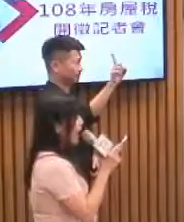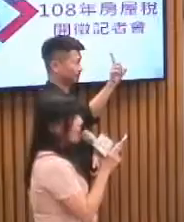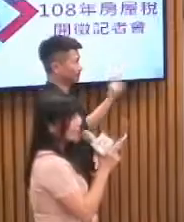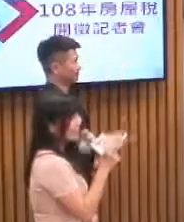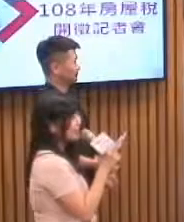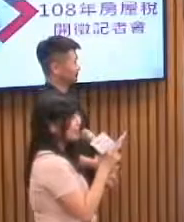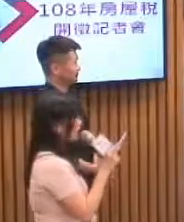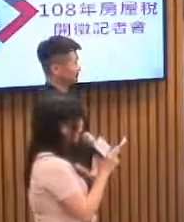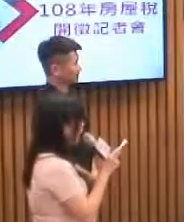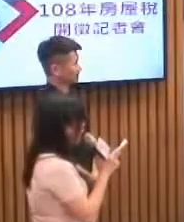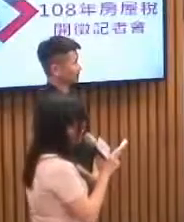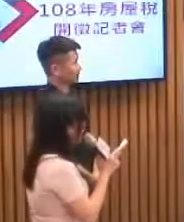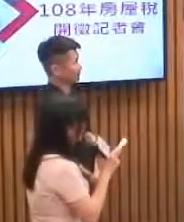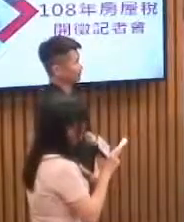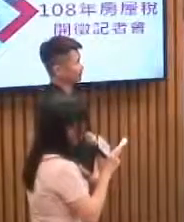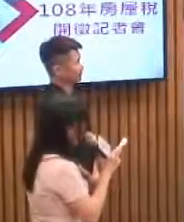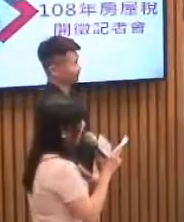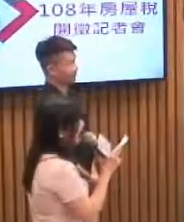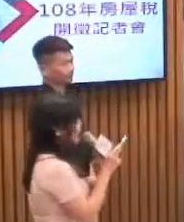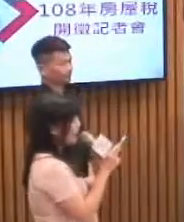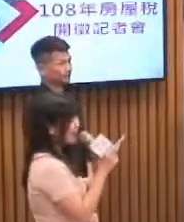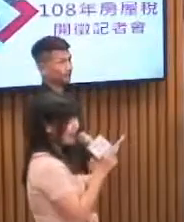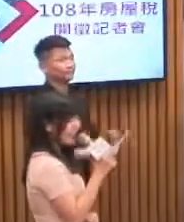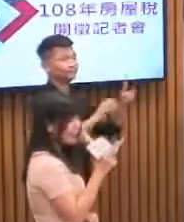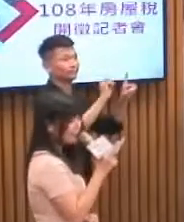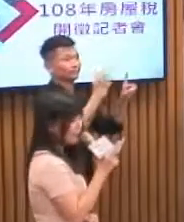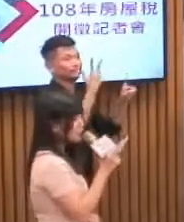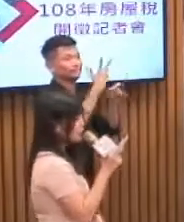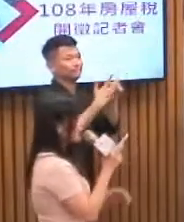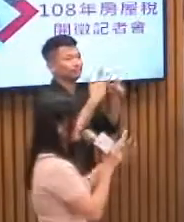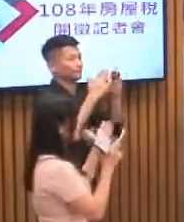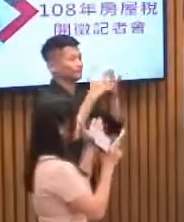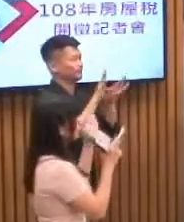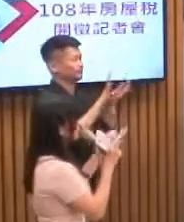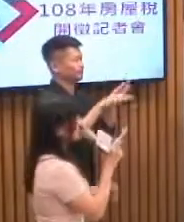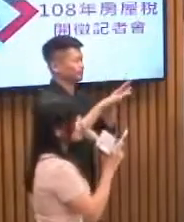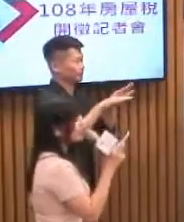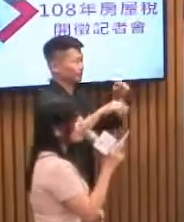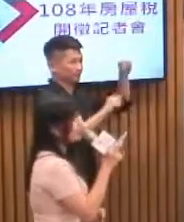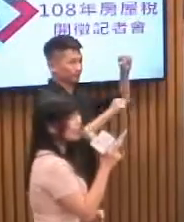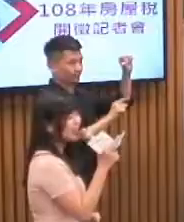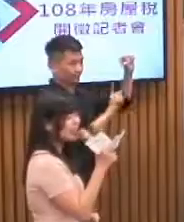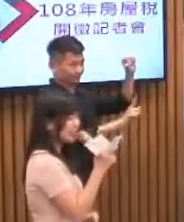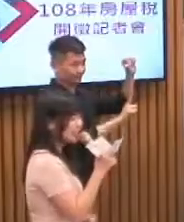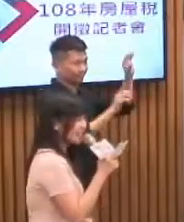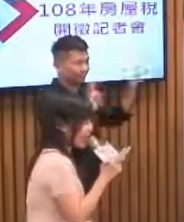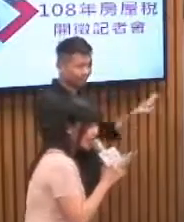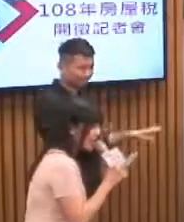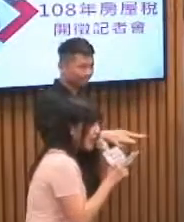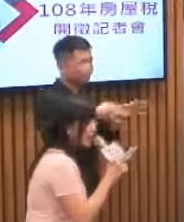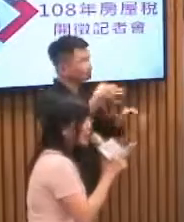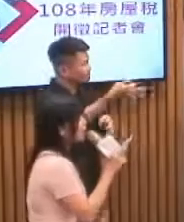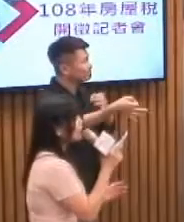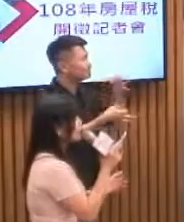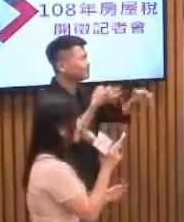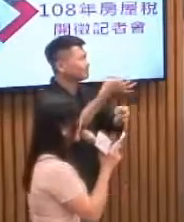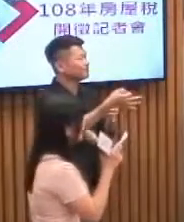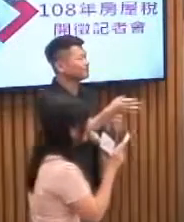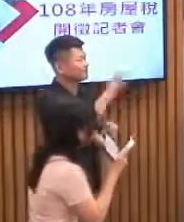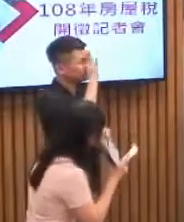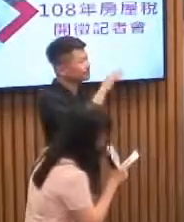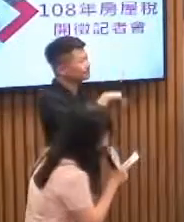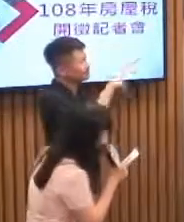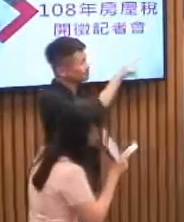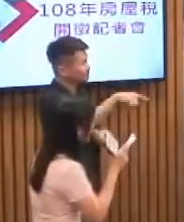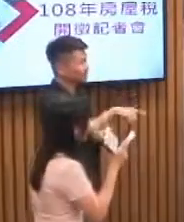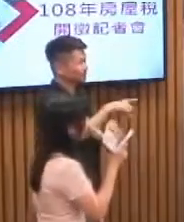3、2、1，请启动哦！108年房屋税于5月1日起正式开征。让我们一同来迎